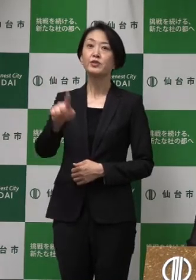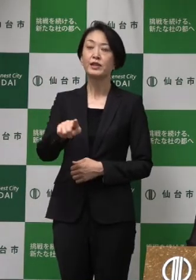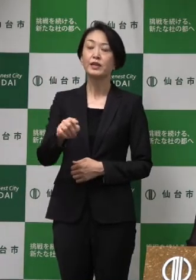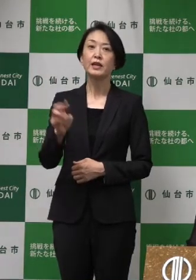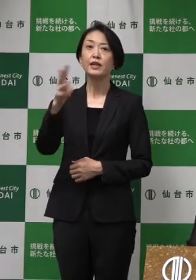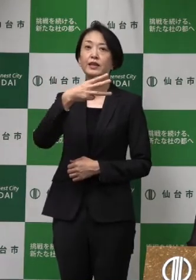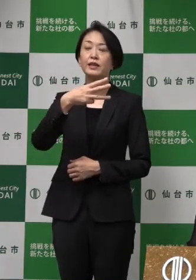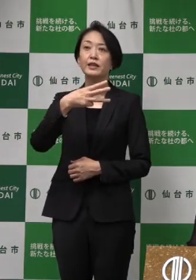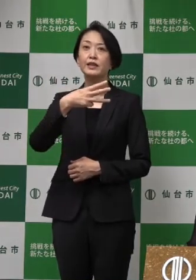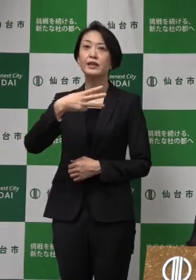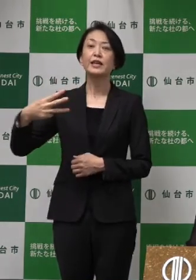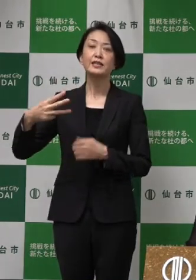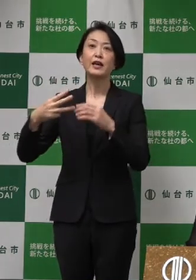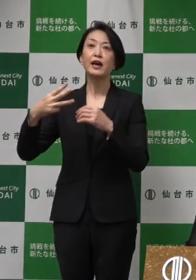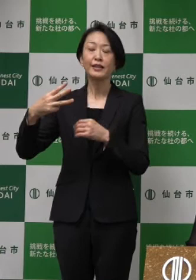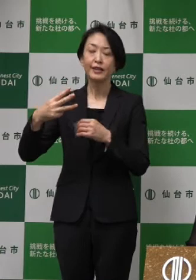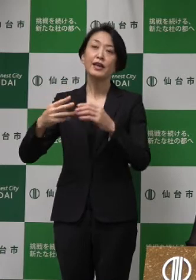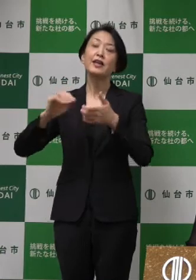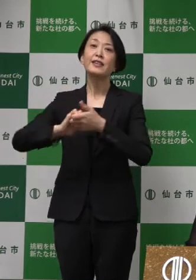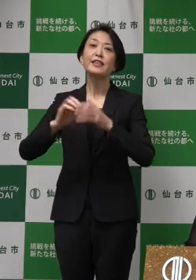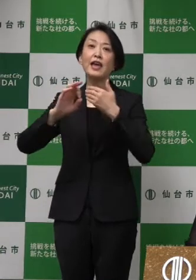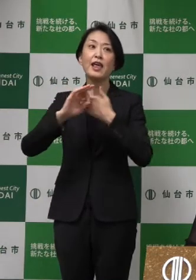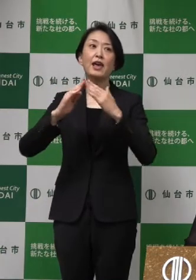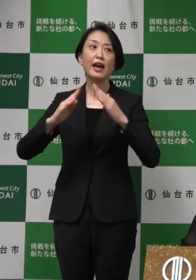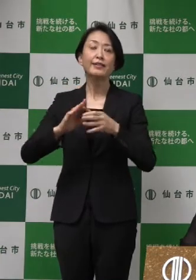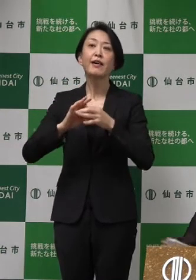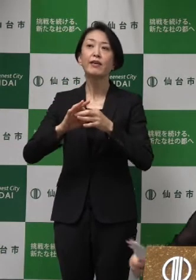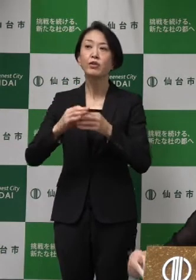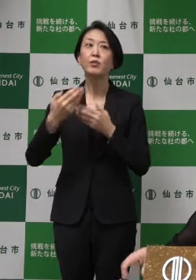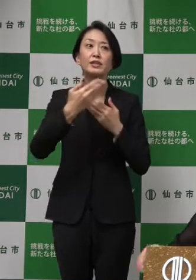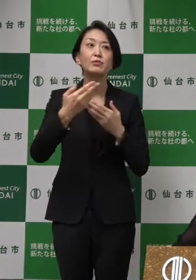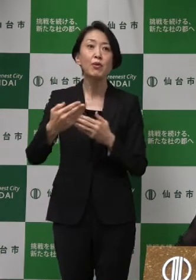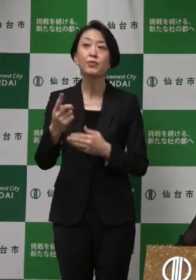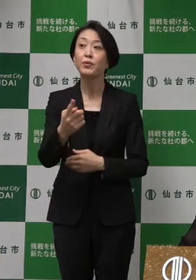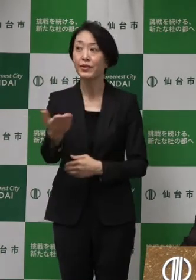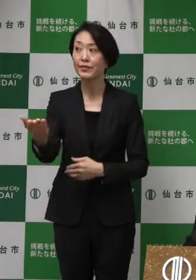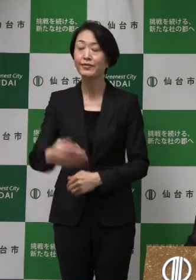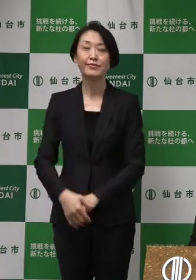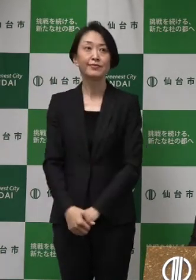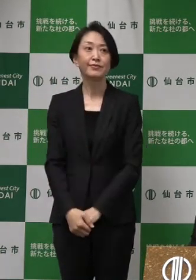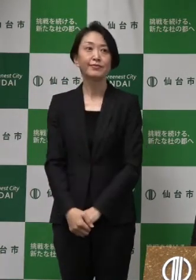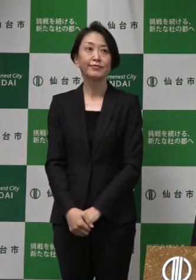3回定例会に提出する議案についてご質問を受けいたします。いかがでしょうか。どうぞ。